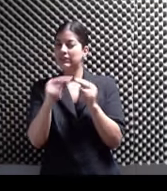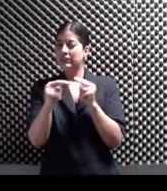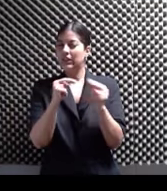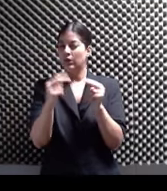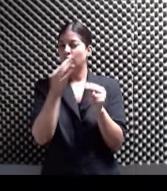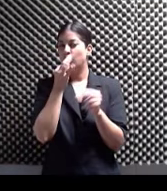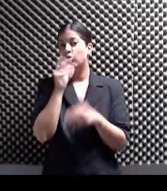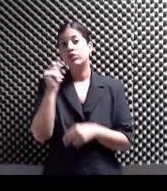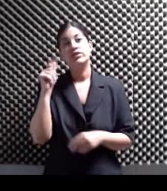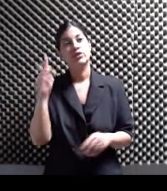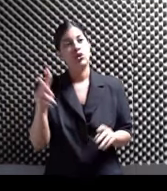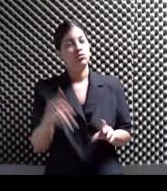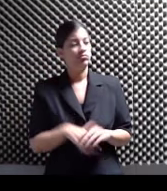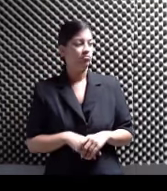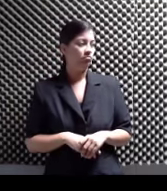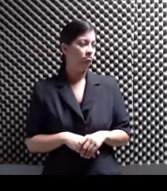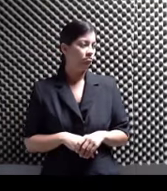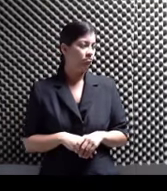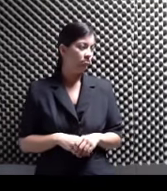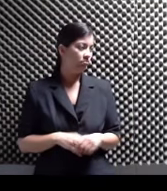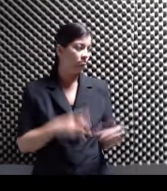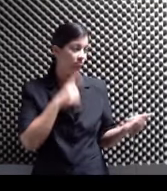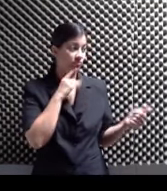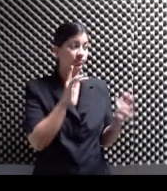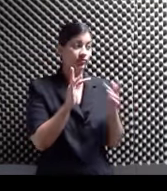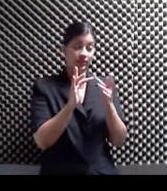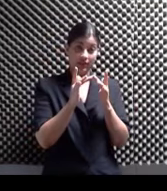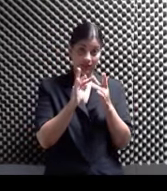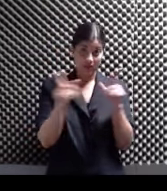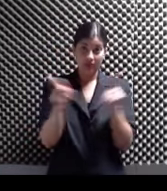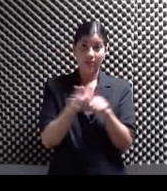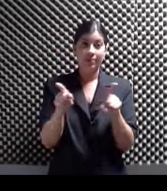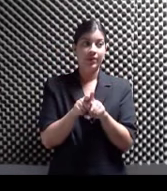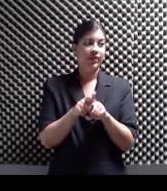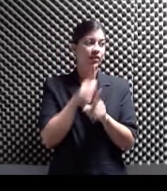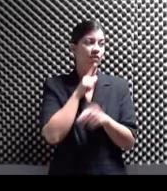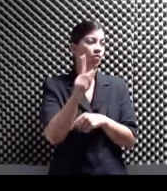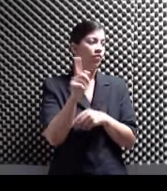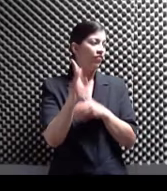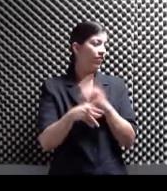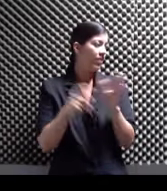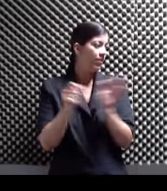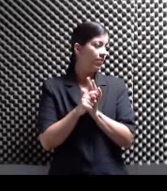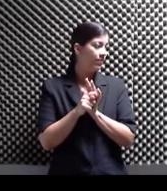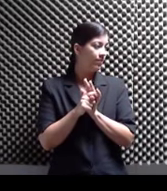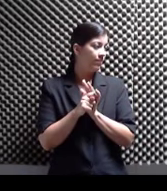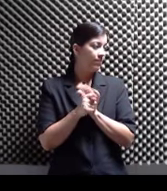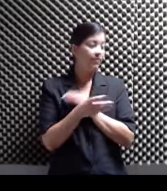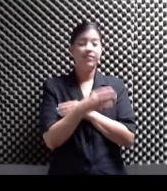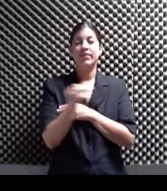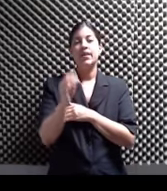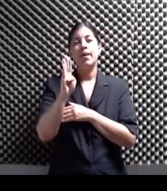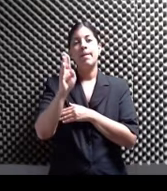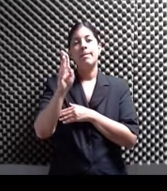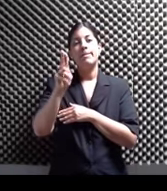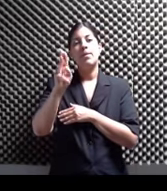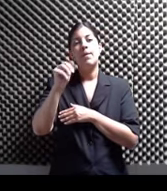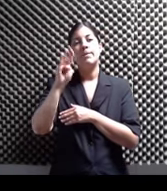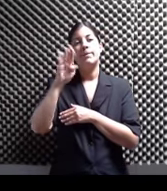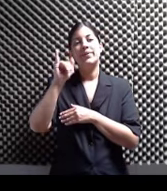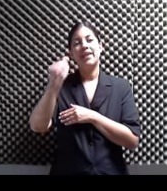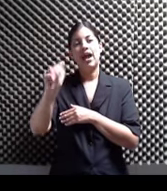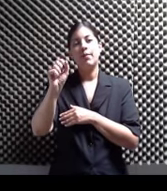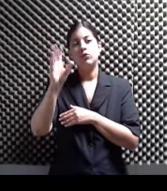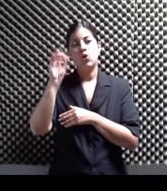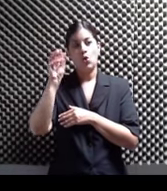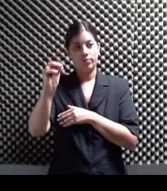lo que pasa es que queremos mantenerlo original. Y entonces está en internet, y en el lo internet. Tiene como un video. Así y eso corre por estamos en Bumbia.com también. Ah, ya empezaron en